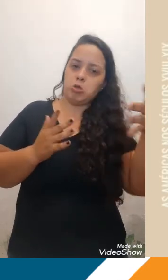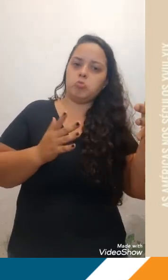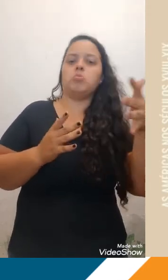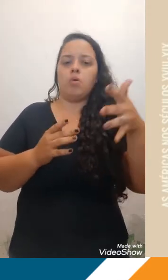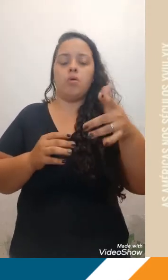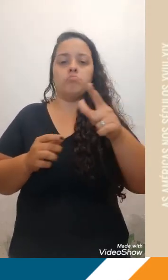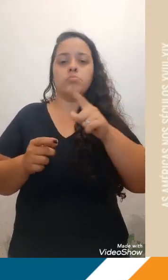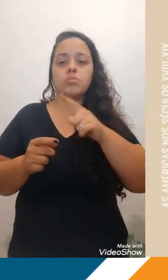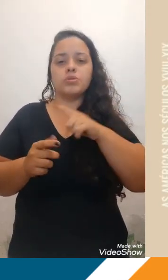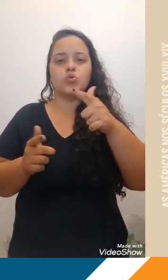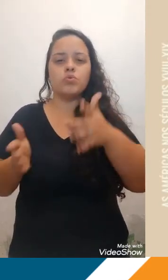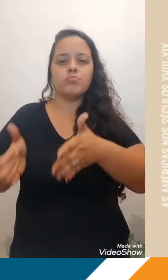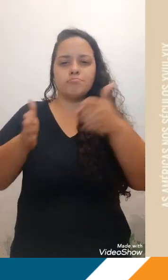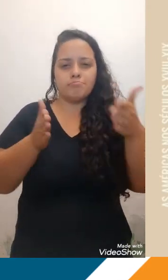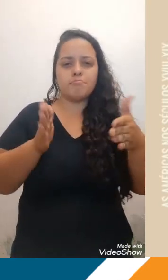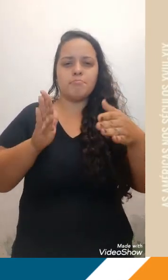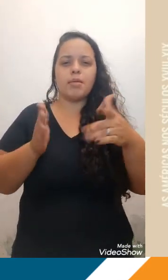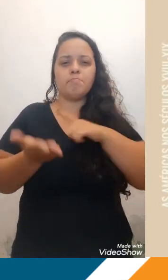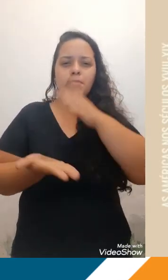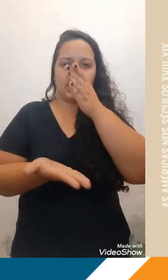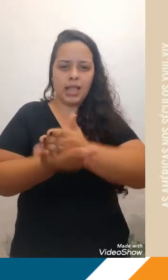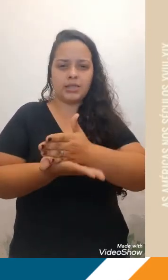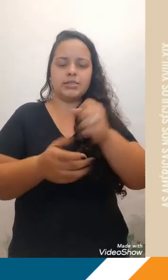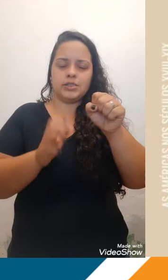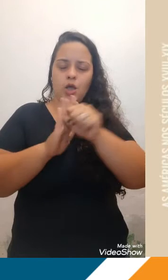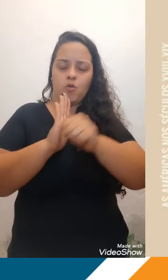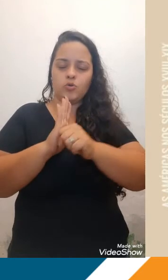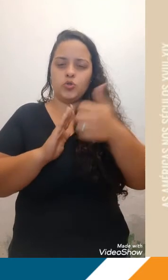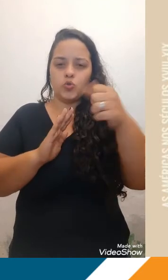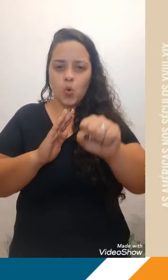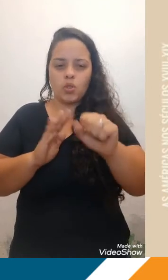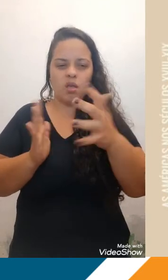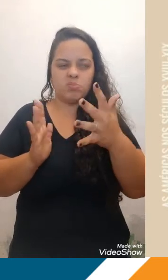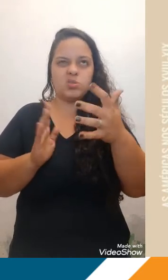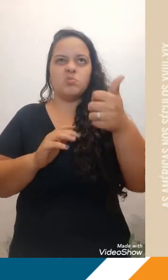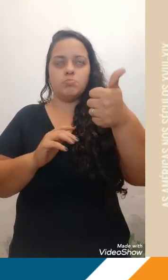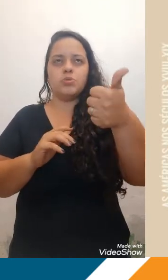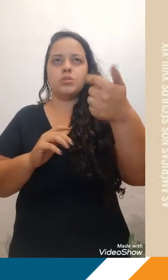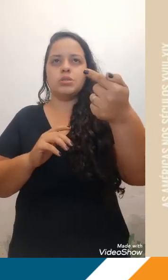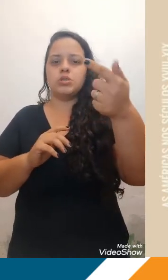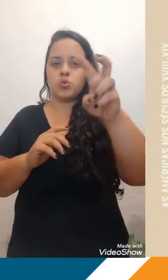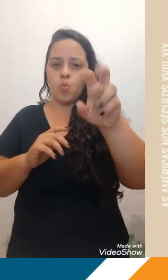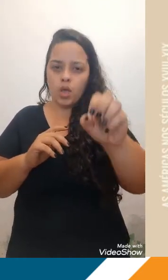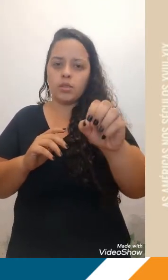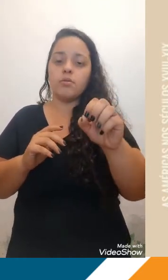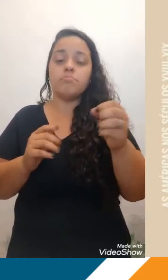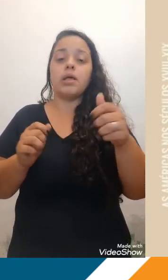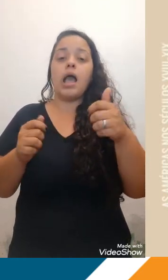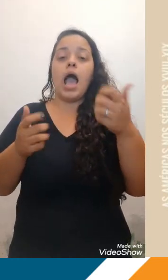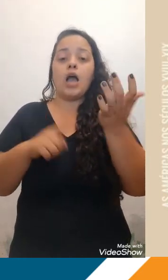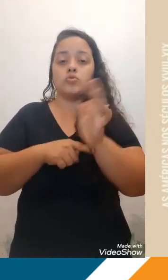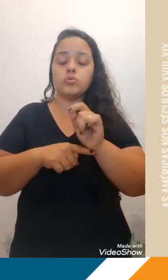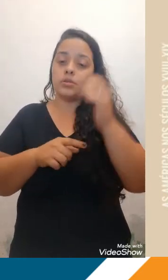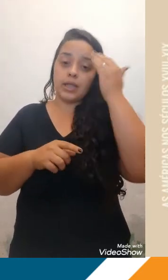1700, sobretudo na segunda metade do século XVIII, que é o ano de 1750, para entender